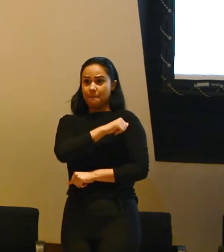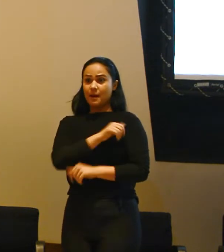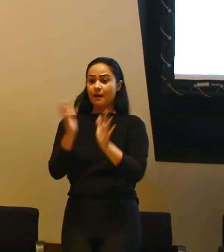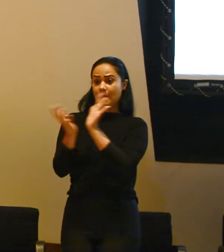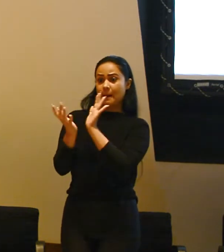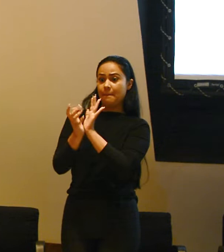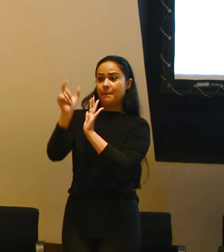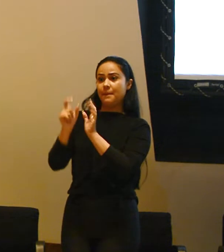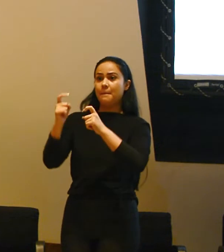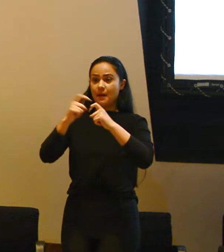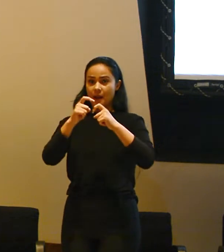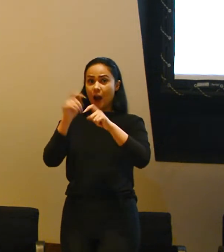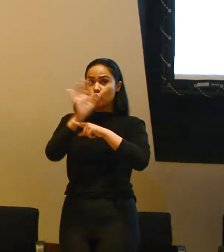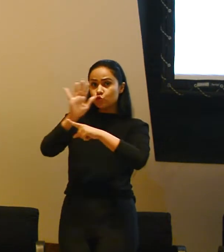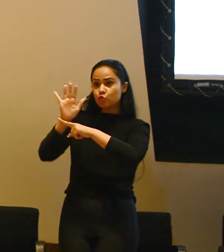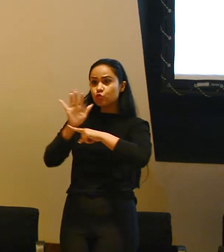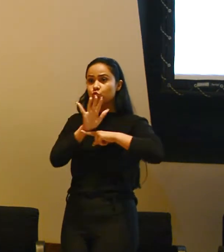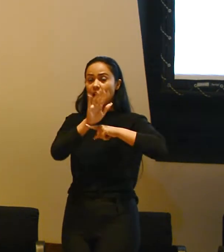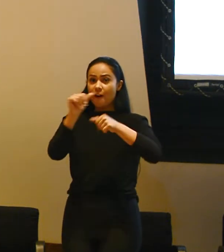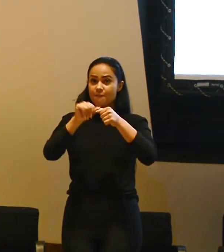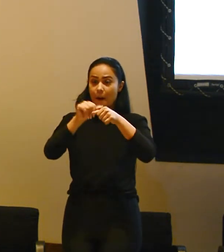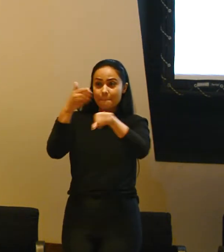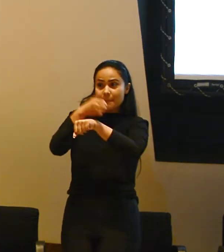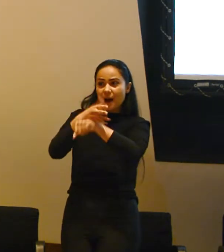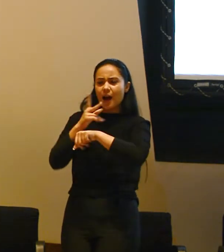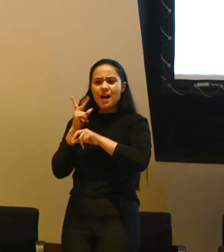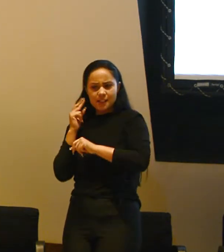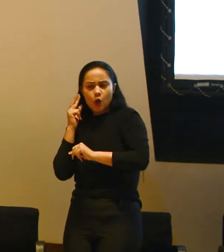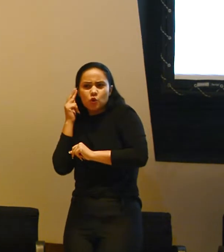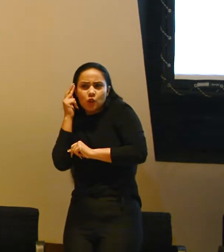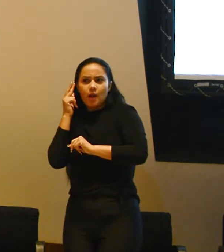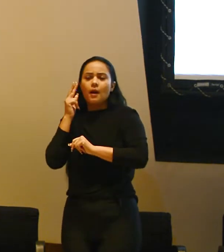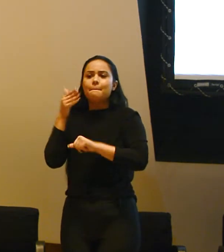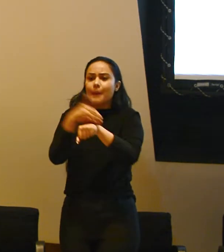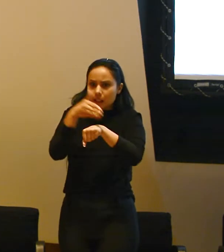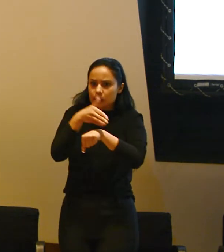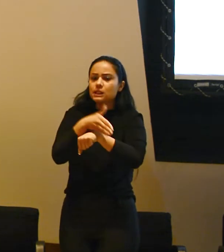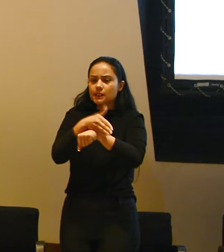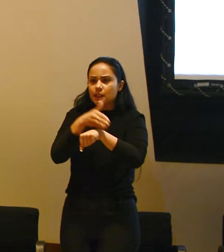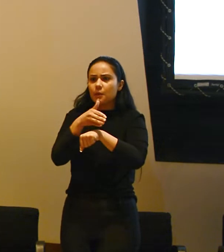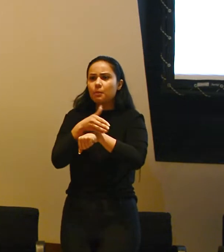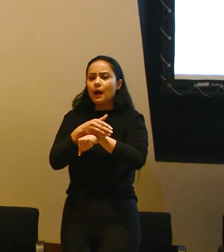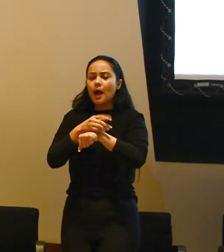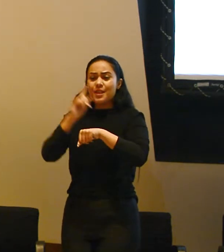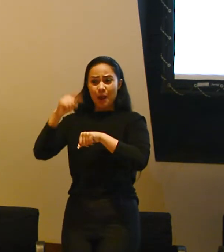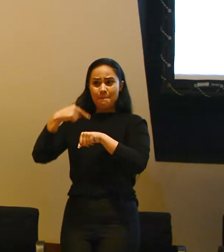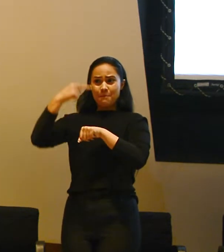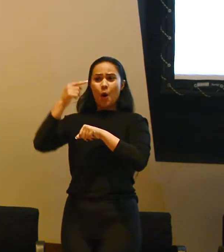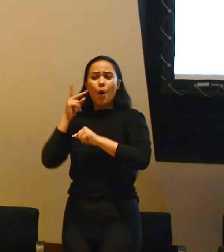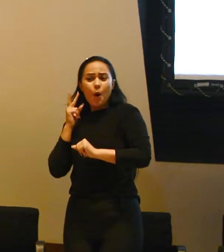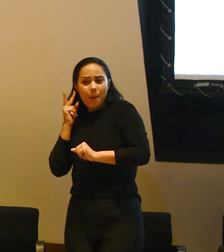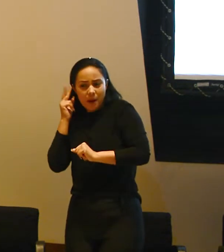equipe médica, eles ajudam, né? Eles participam das cirurgias. O Renato participa muito dessa questão do pós-operatório,